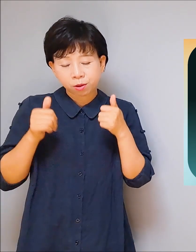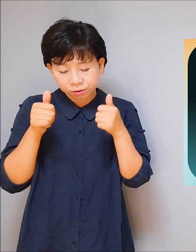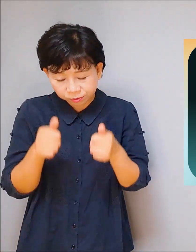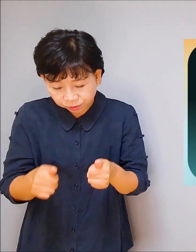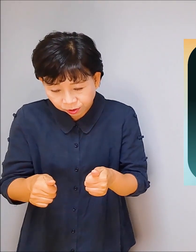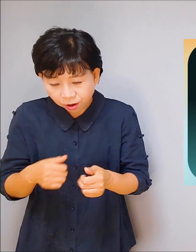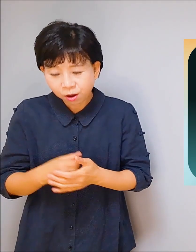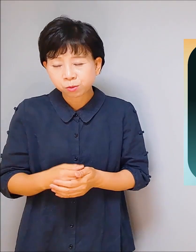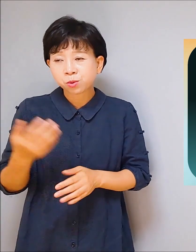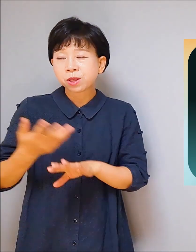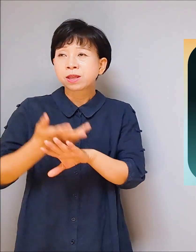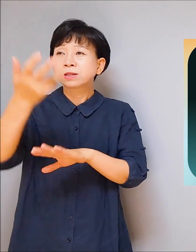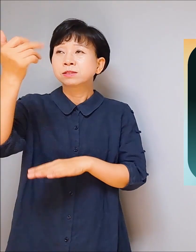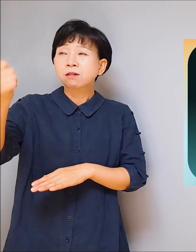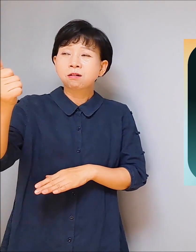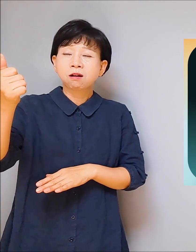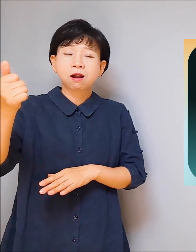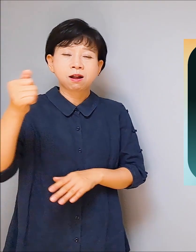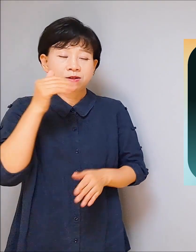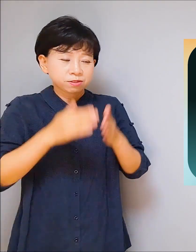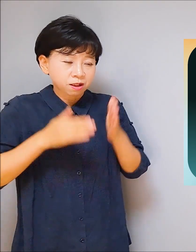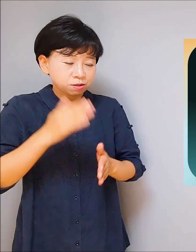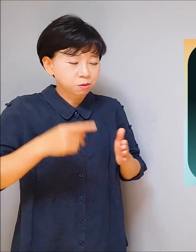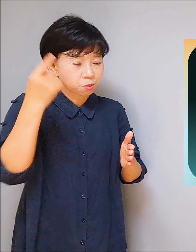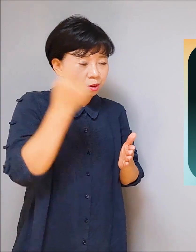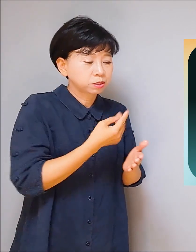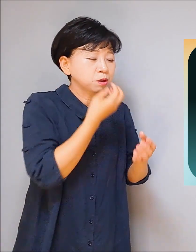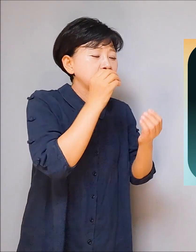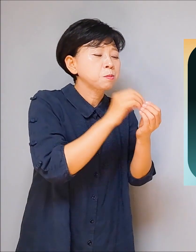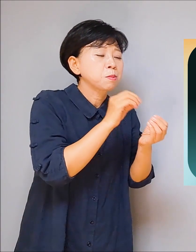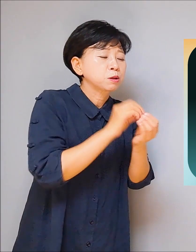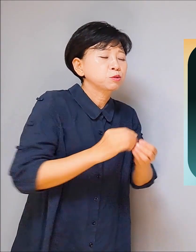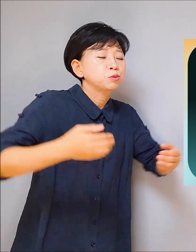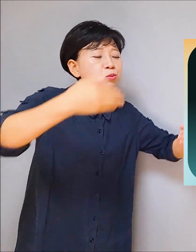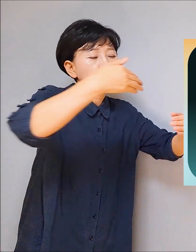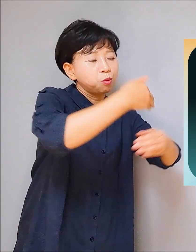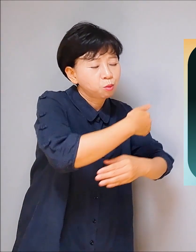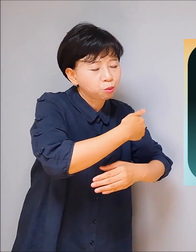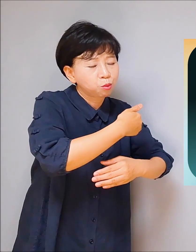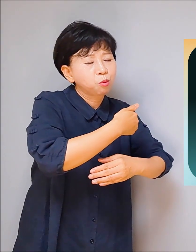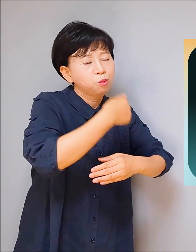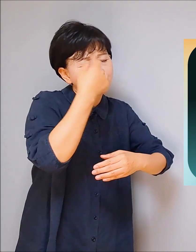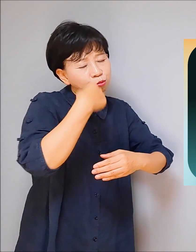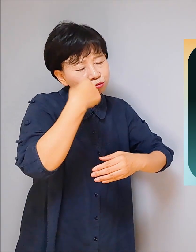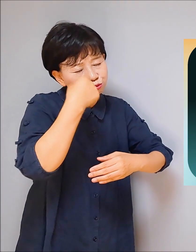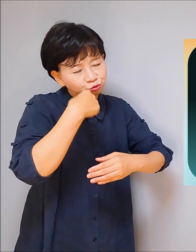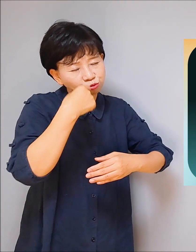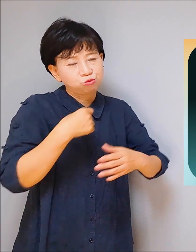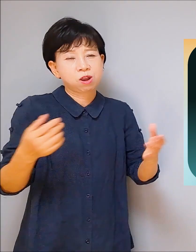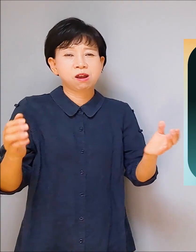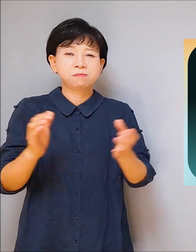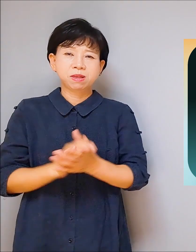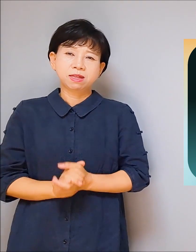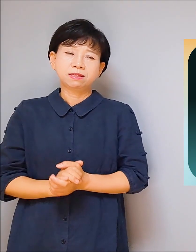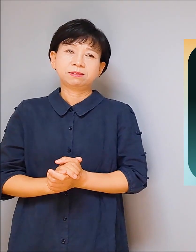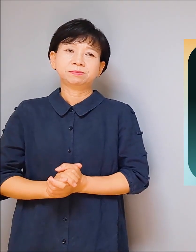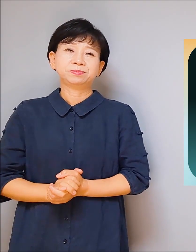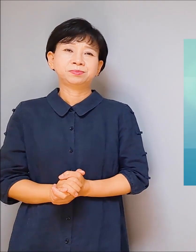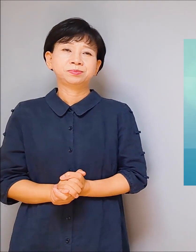맞이하여 안고 목을 어긋 맞추어 그와 입 맞추고 서로 우니라. 아멘.